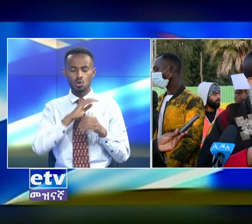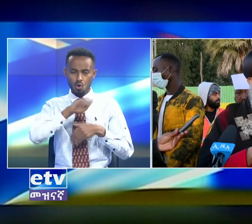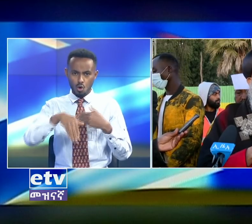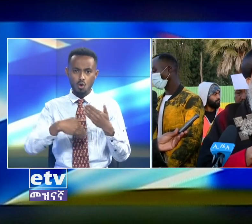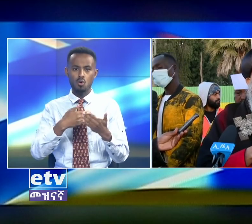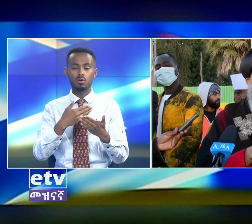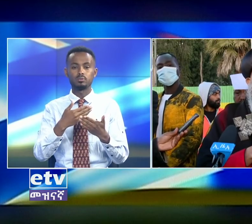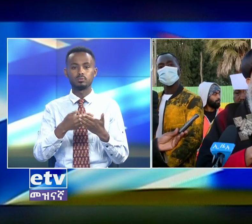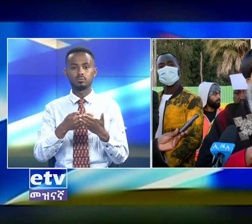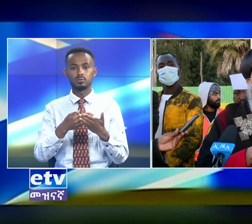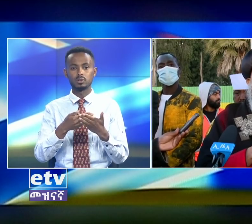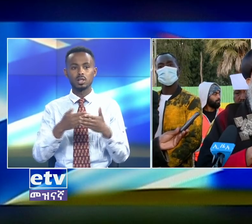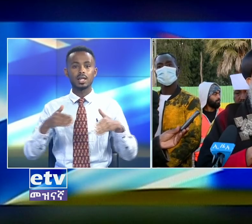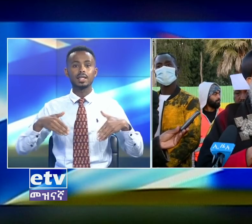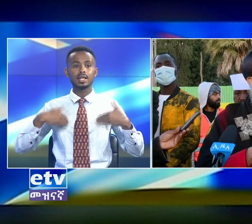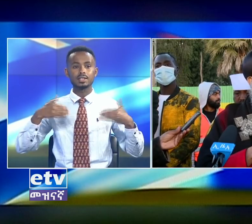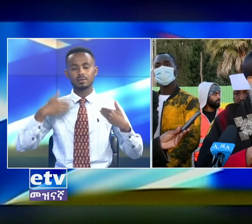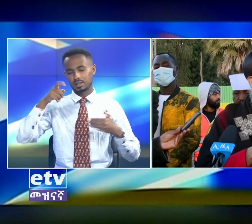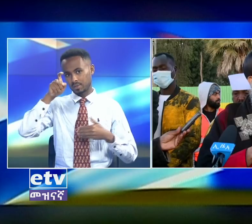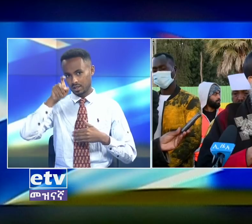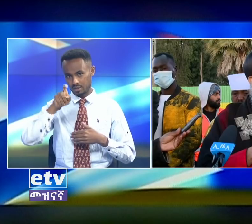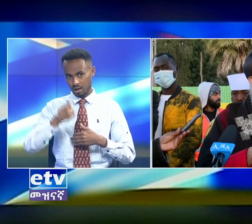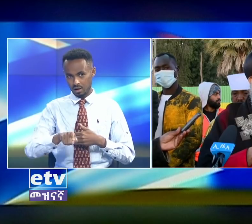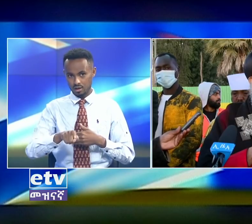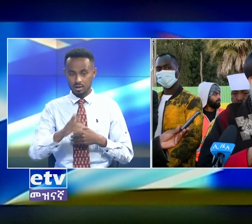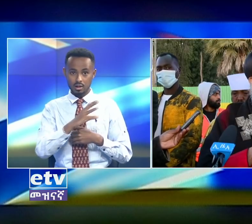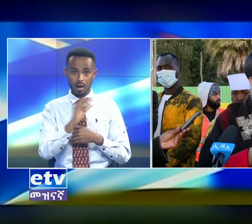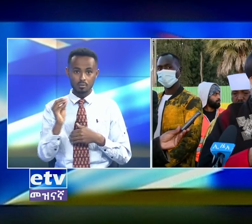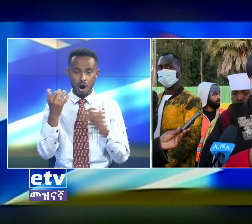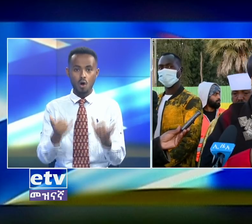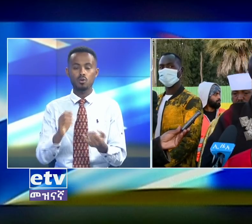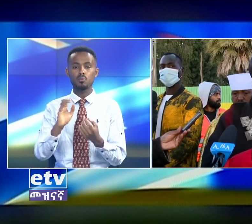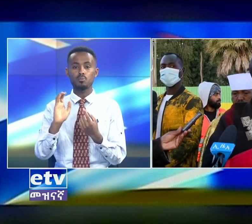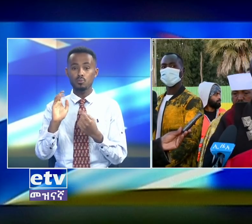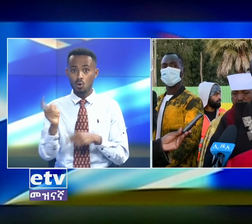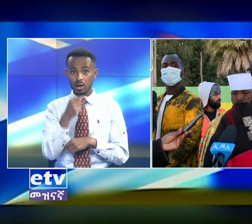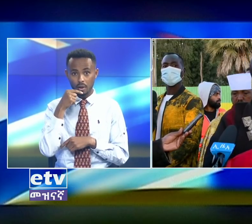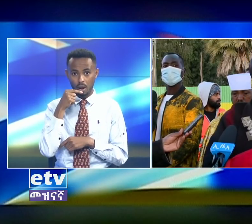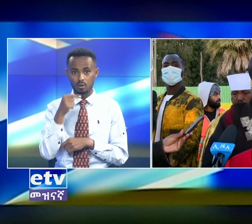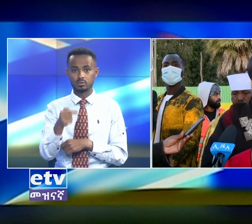ሁሉንም ሊደሰትበት ይገባል እና አሁንም ቢሆን እንደተባለው